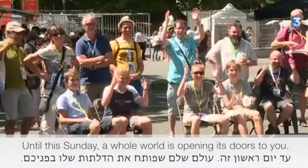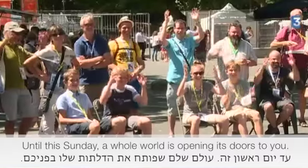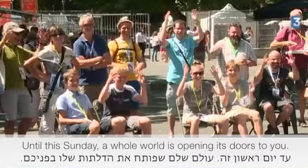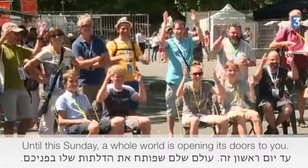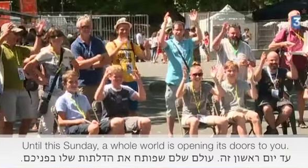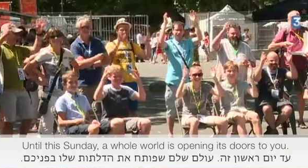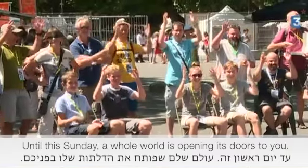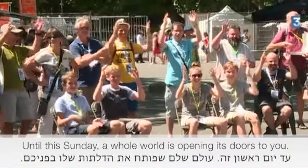vous.